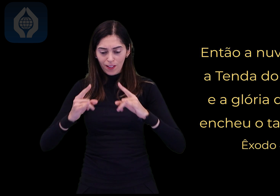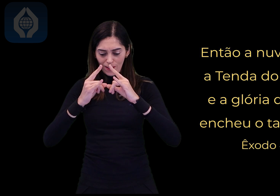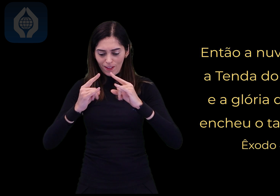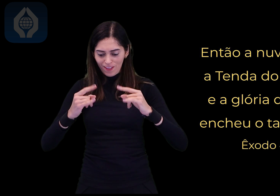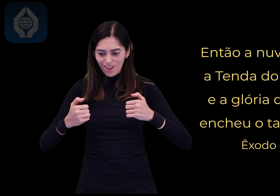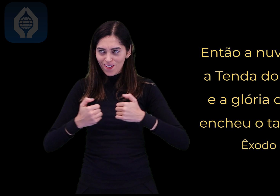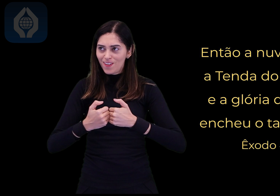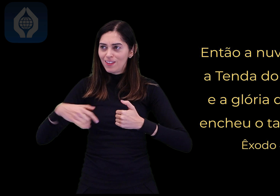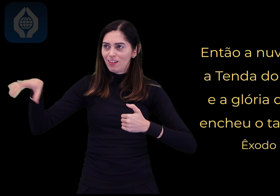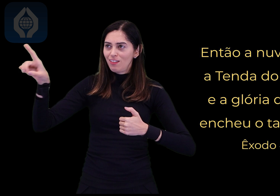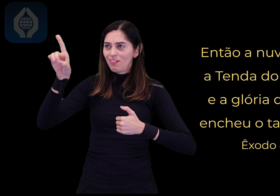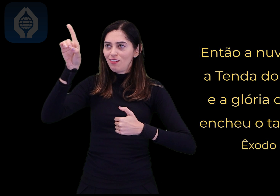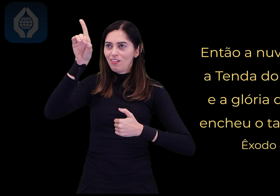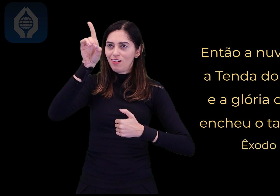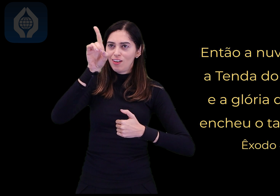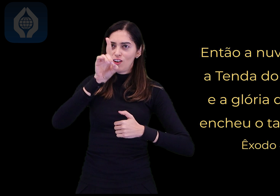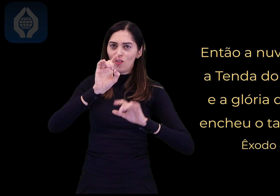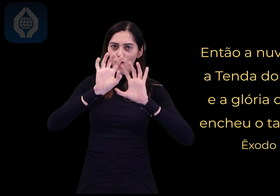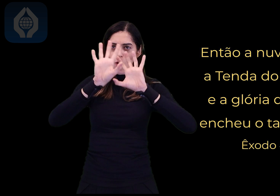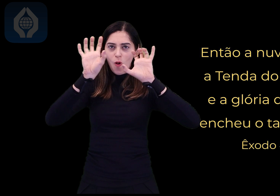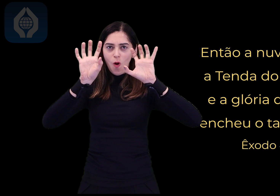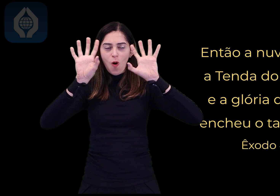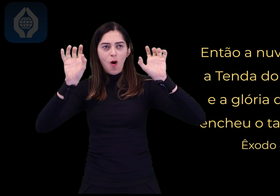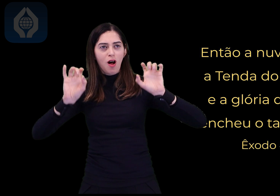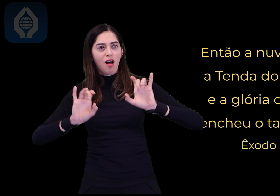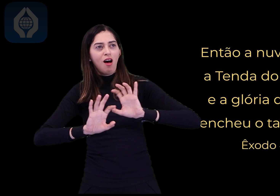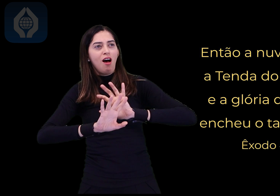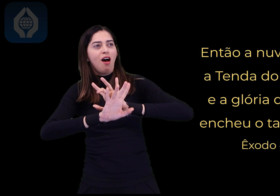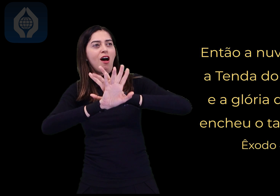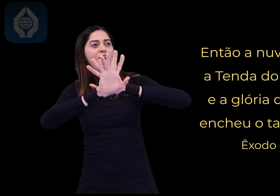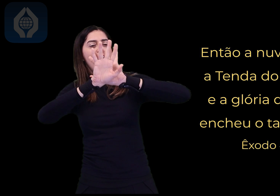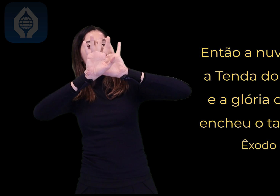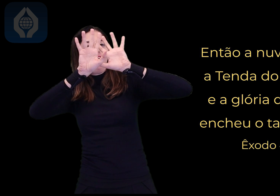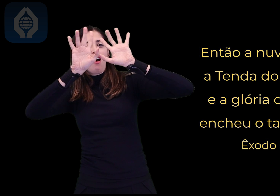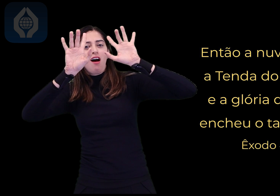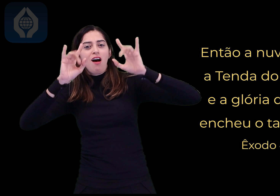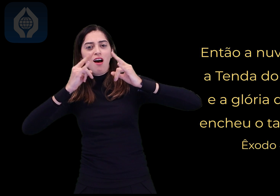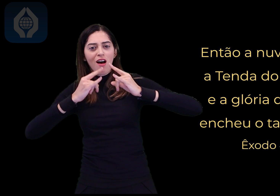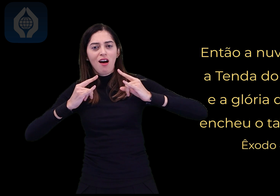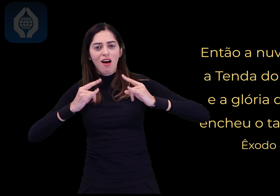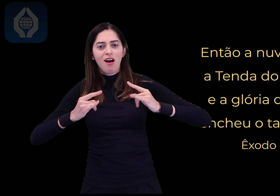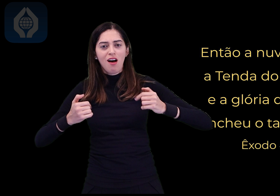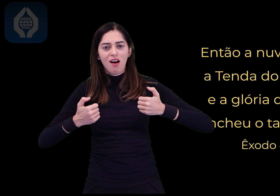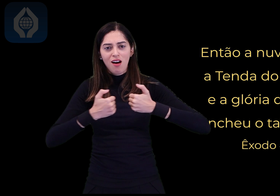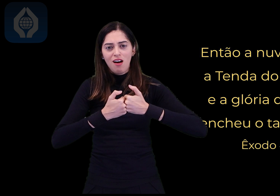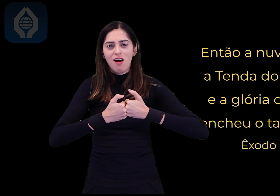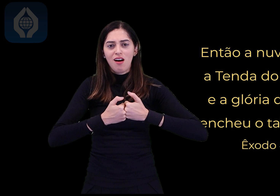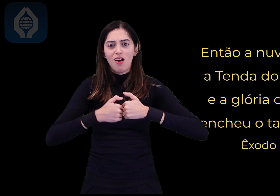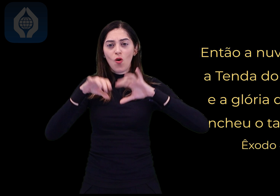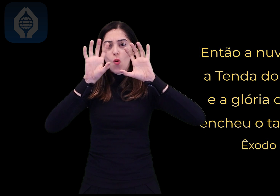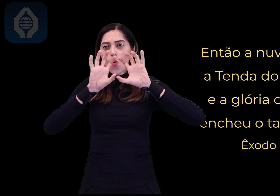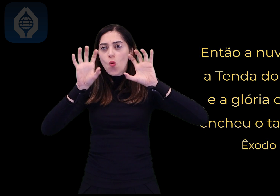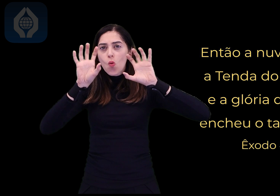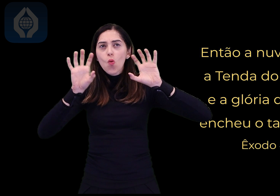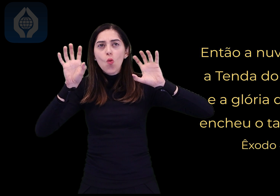tabernáculo. Moisés não podia entrar na tenda do encontro porque a nuvem estava sobre ela e a glória do